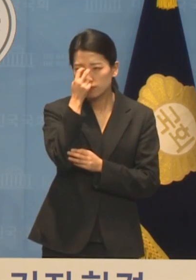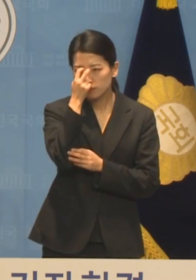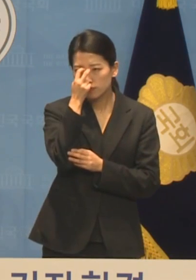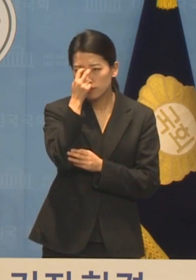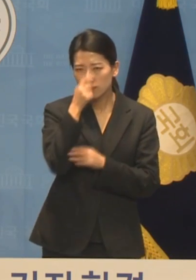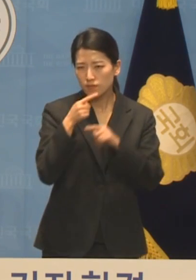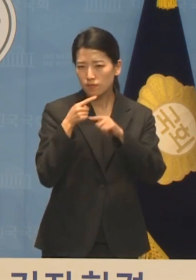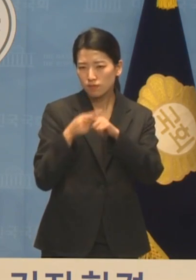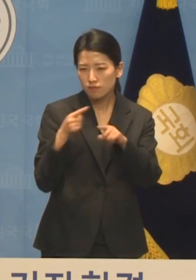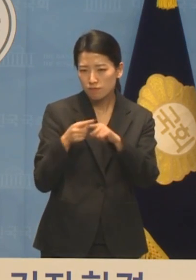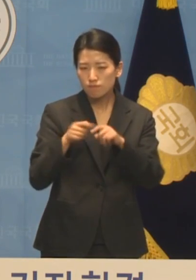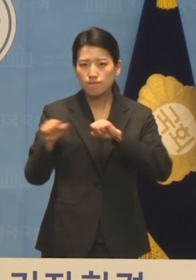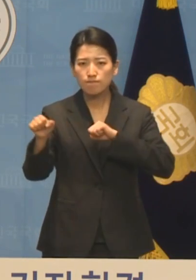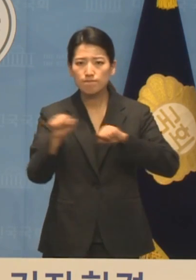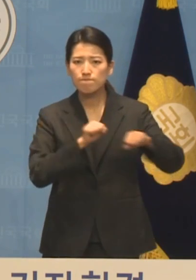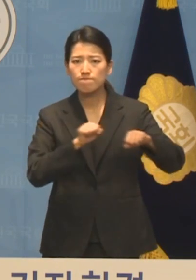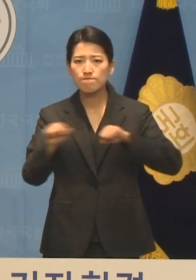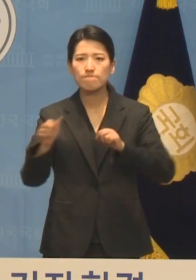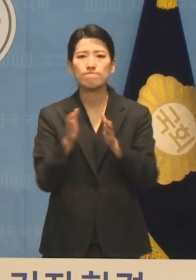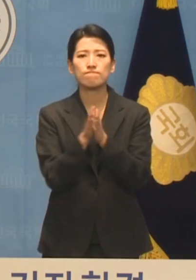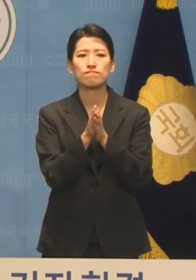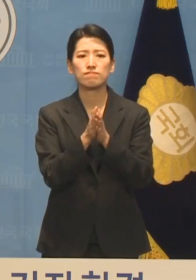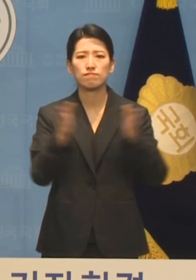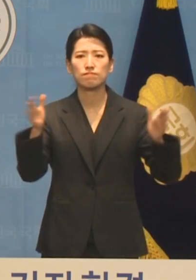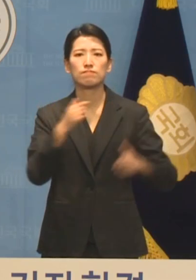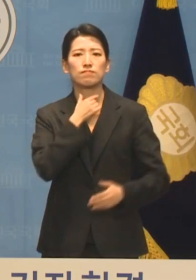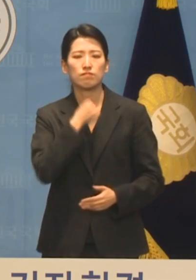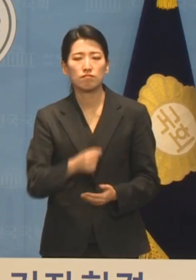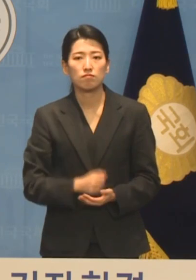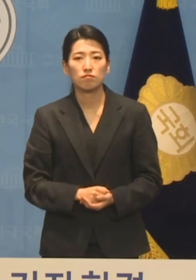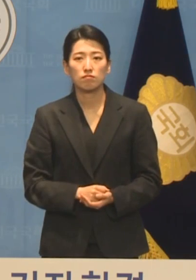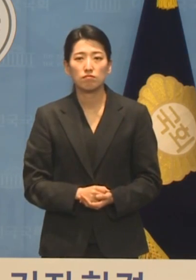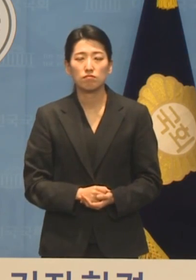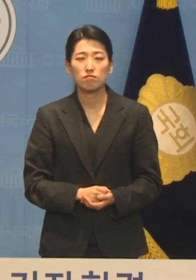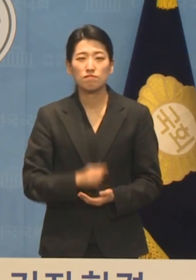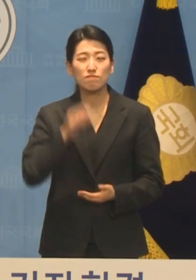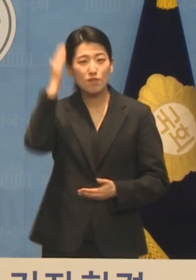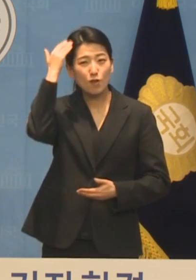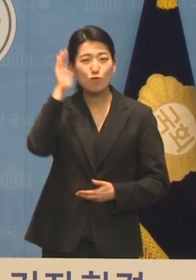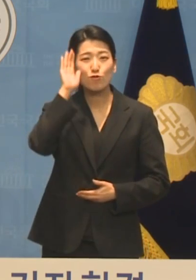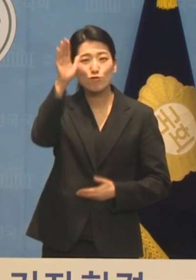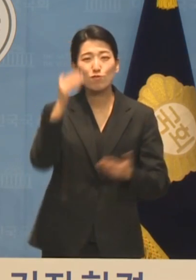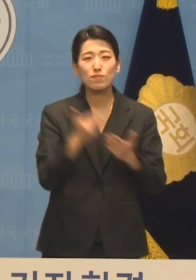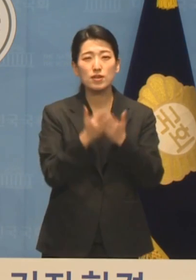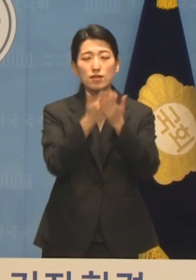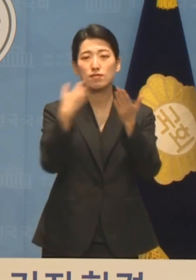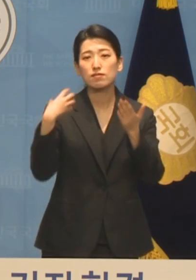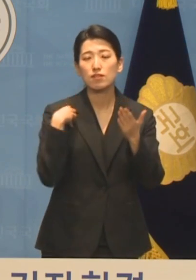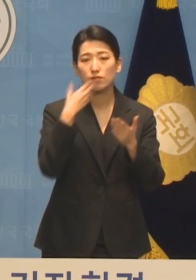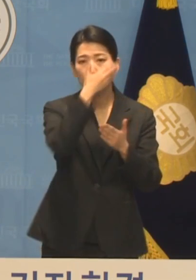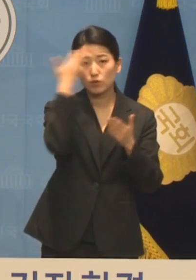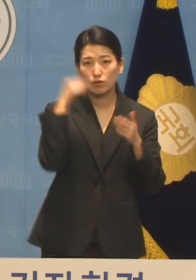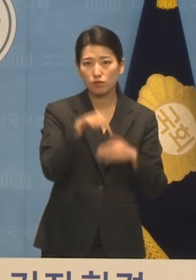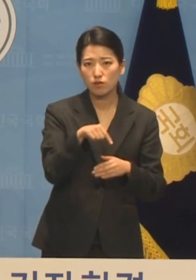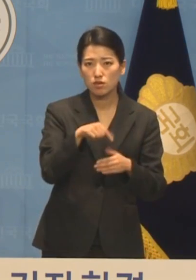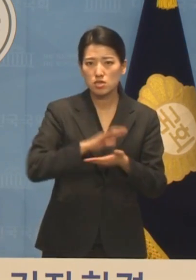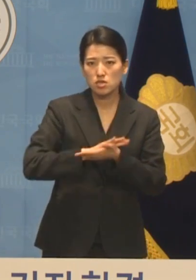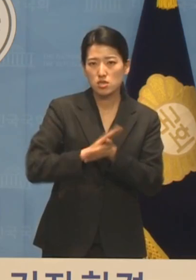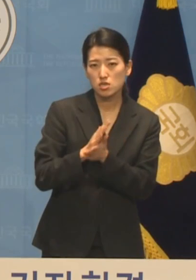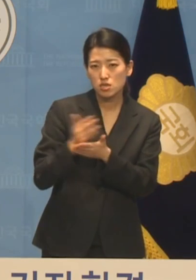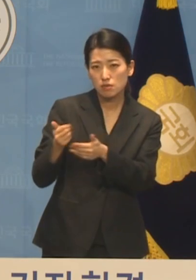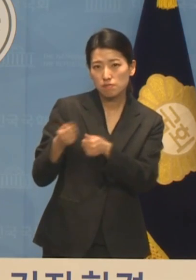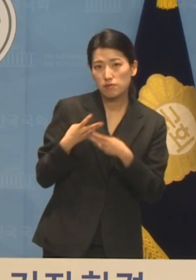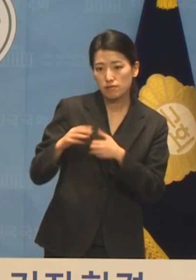대응하려고 합니다. 그리고 대한민국의 미래를 짓밟으려는 자들에게는 그 누구에게라도 강력한 대응이 있을